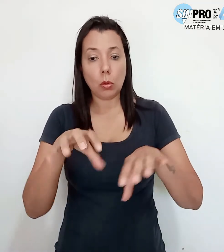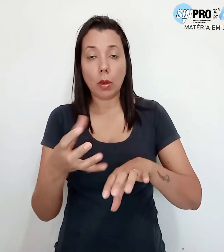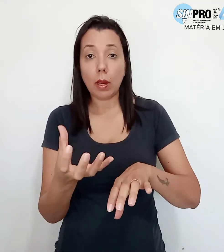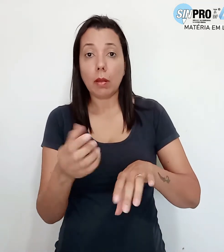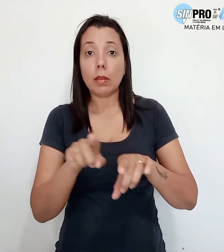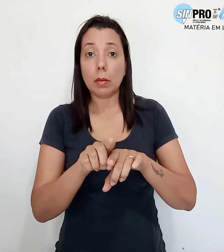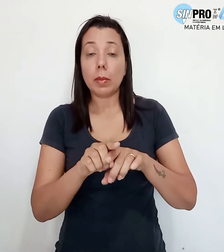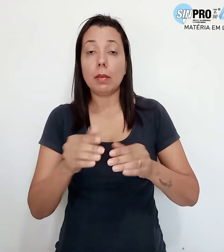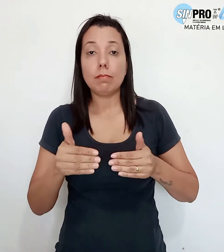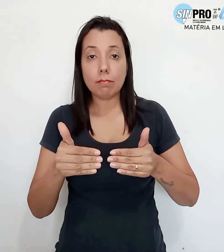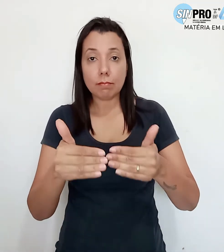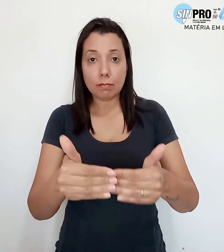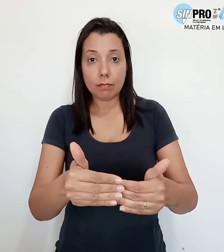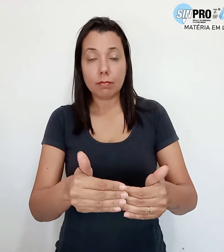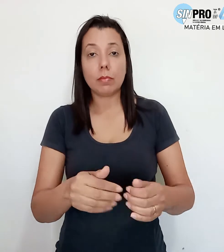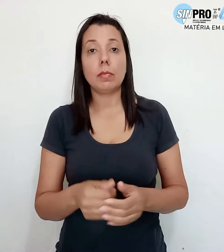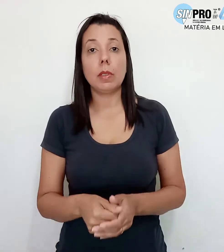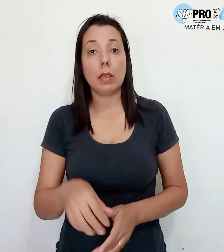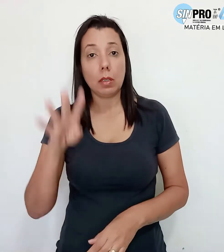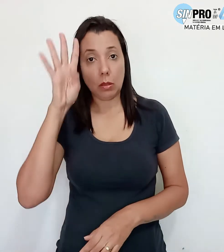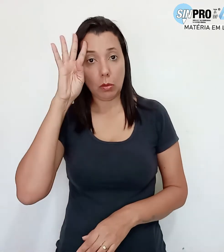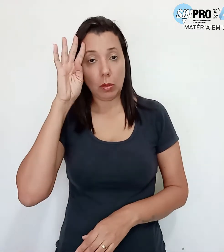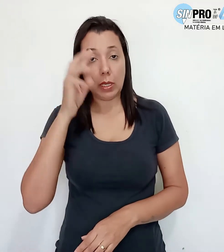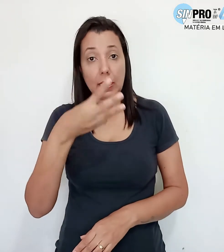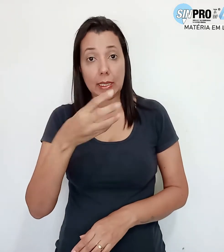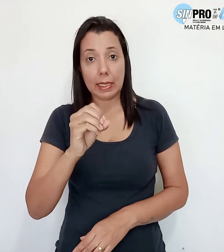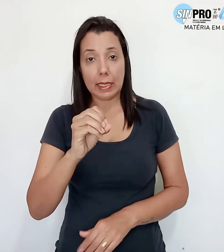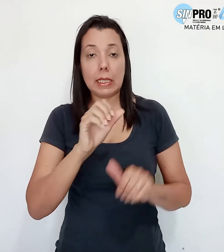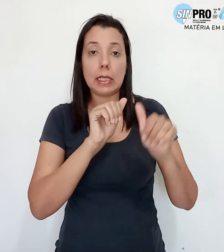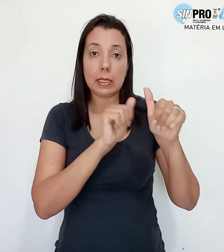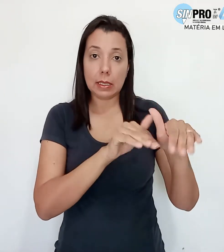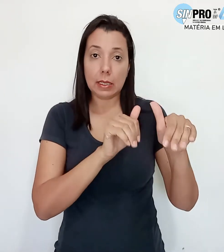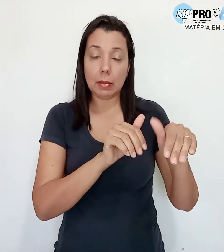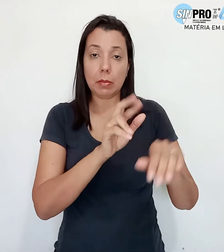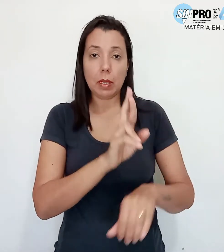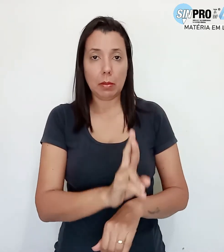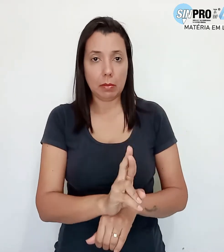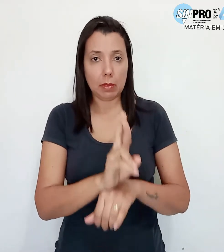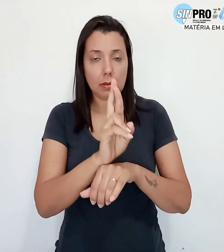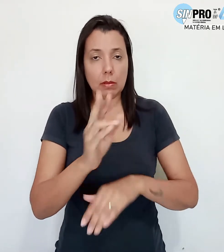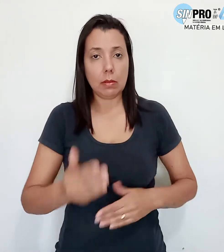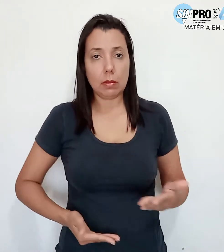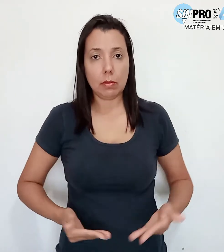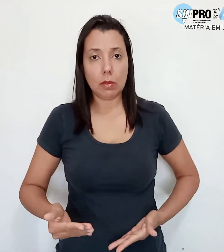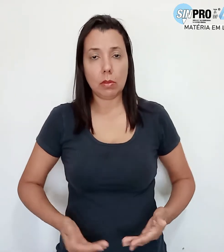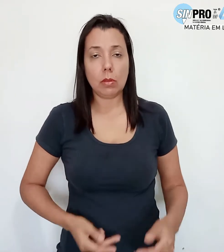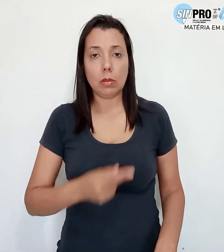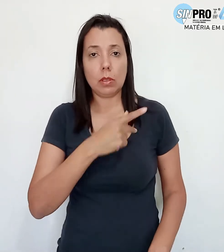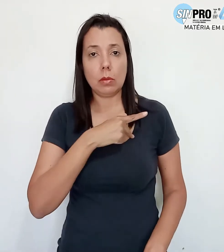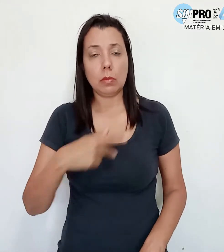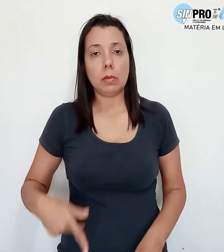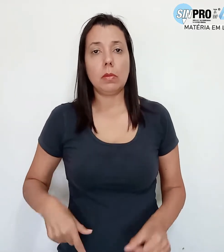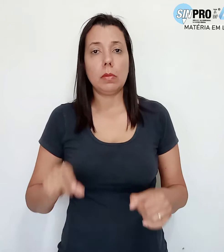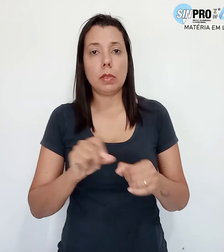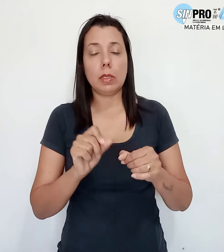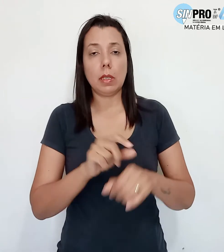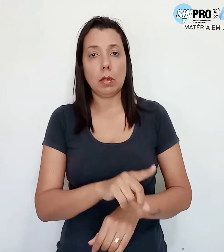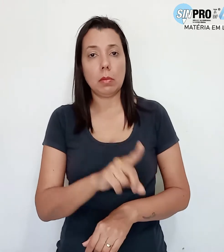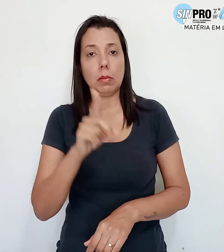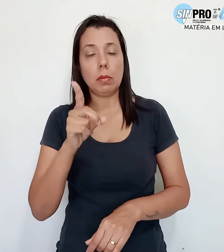da Esplanada dos Ministérios nesta quarta-feira, 30 de setembro, representantes de servidores públicos realizaram o primeiro